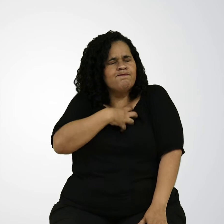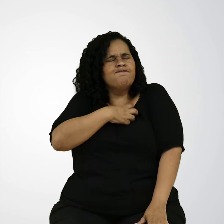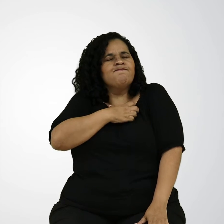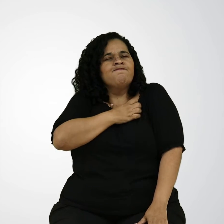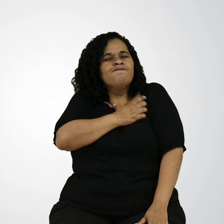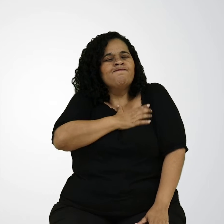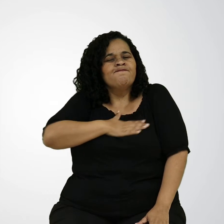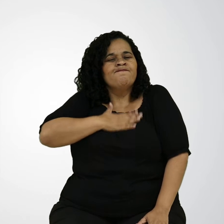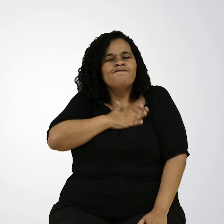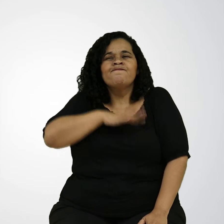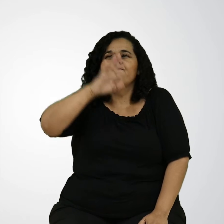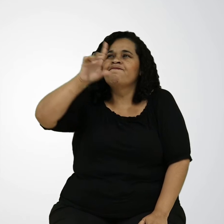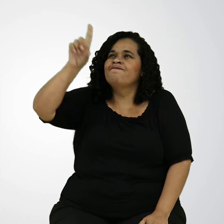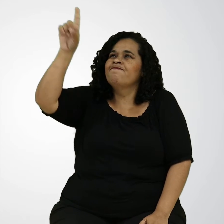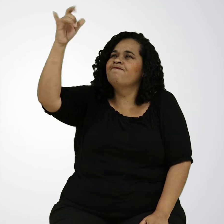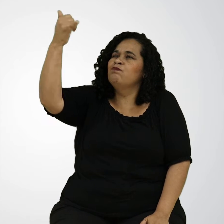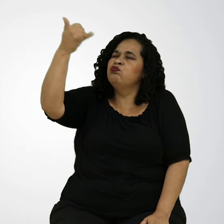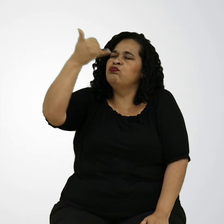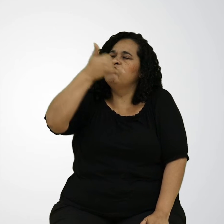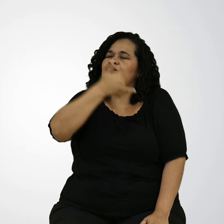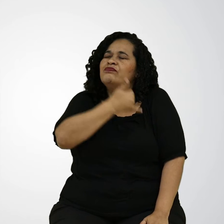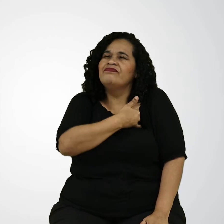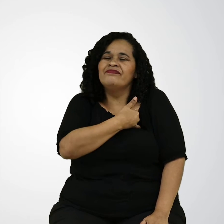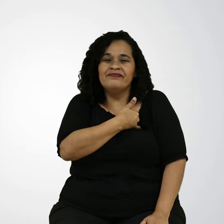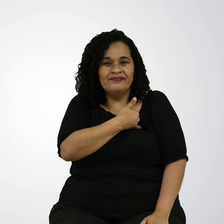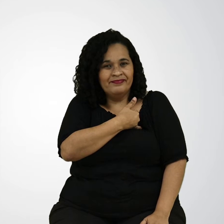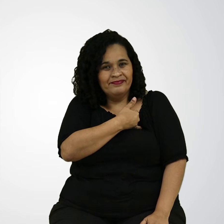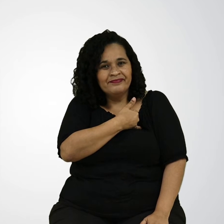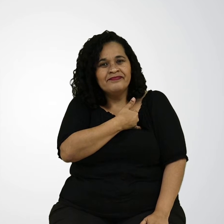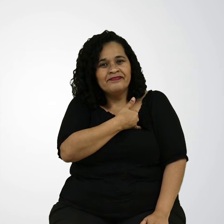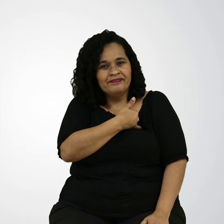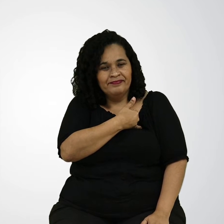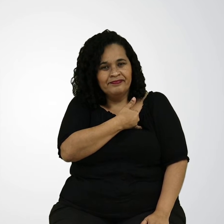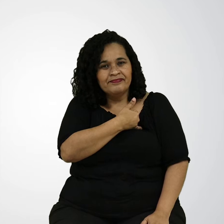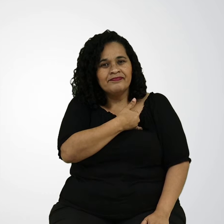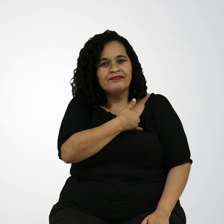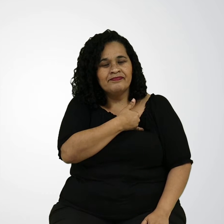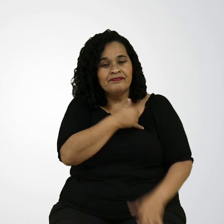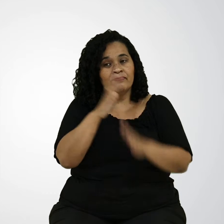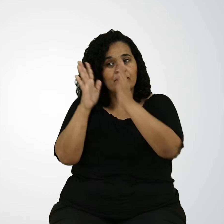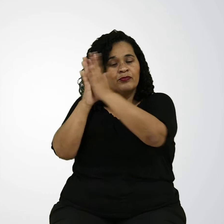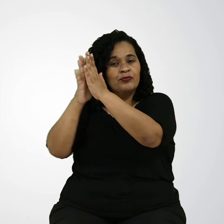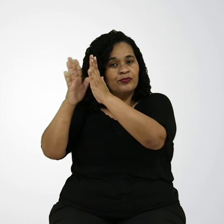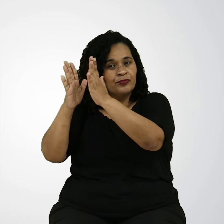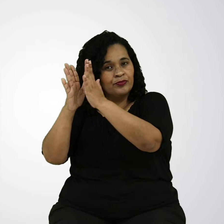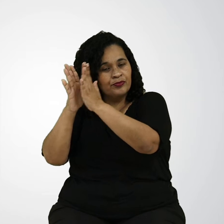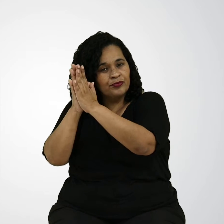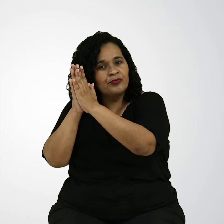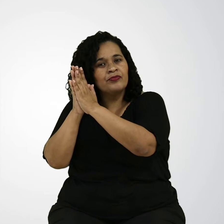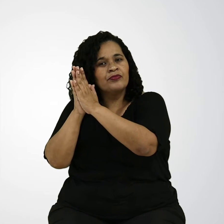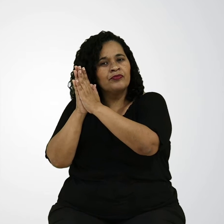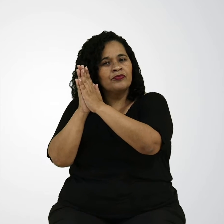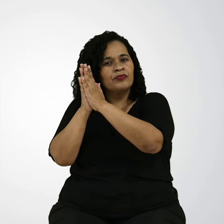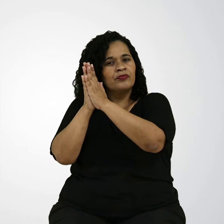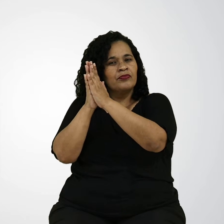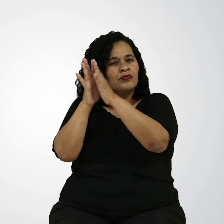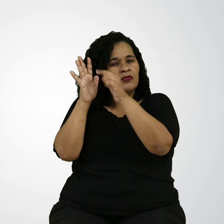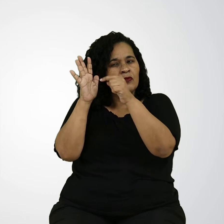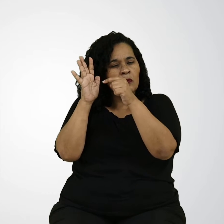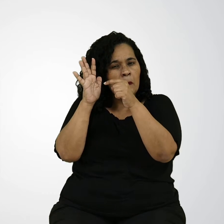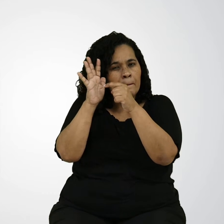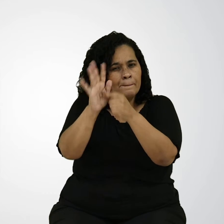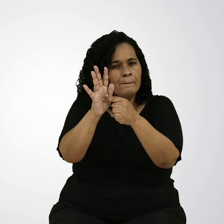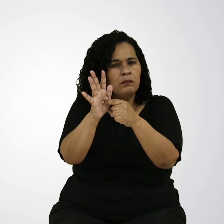nós na sua palavra, nós ouvimos a voz de Deus enquanto lemos a palavra, mas a oração vai fazendo com que a gente tenha